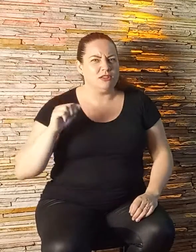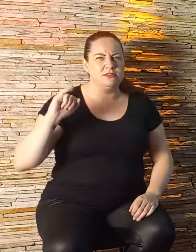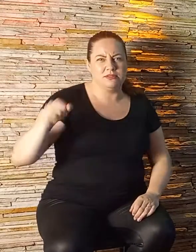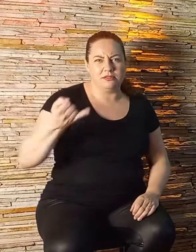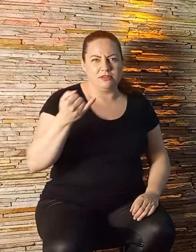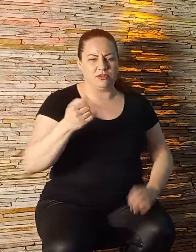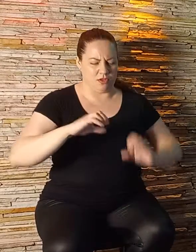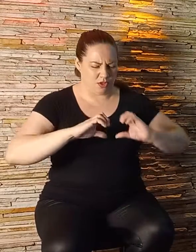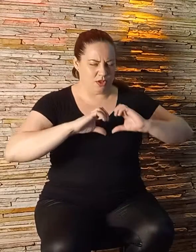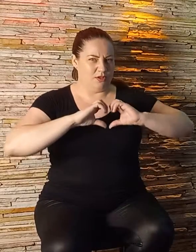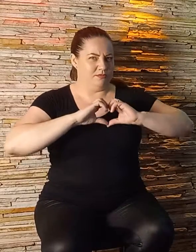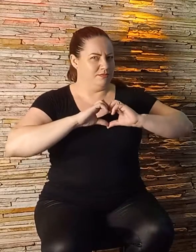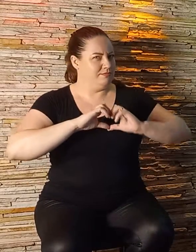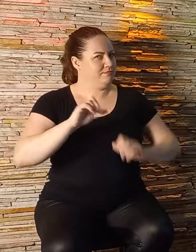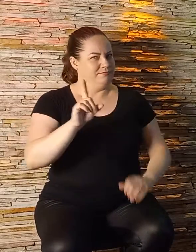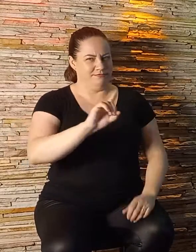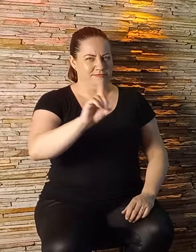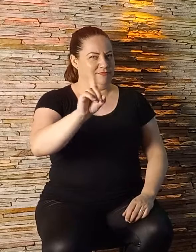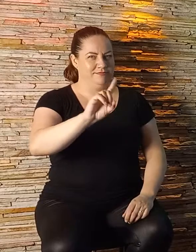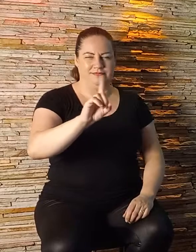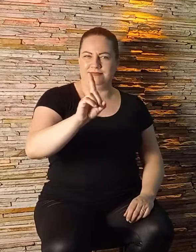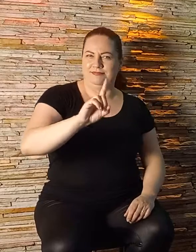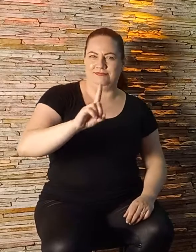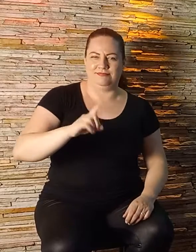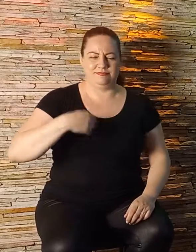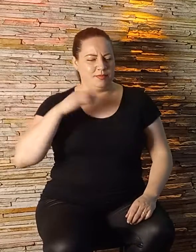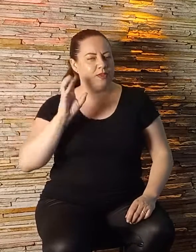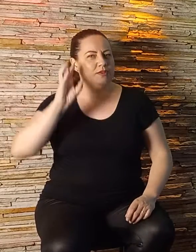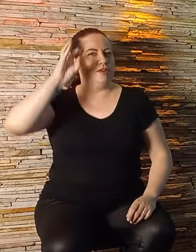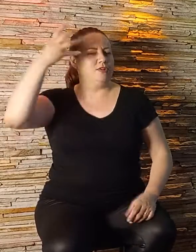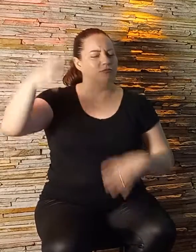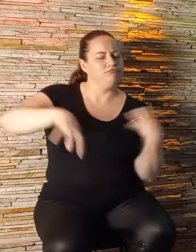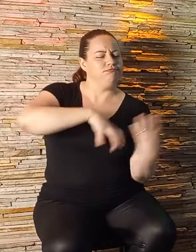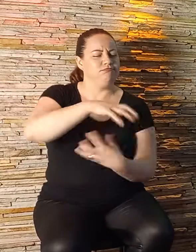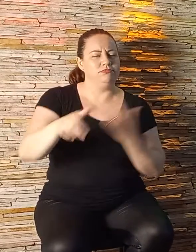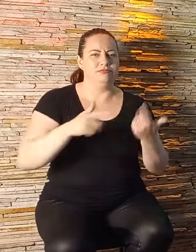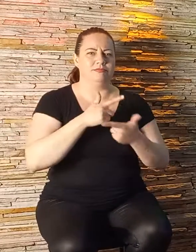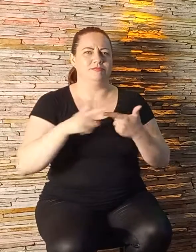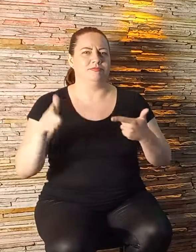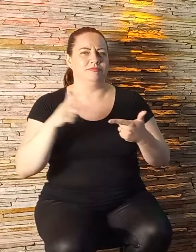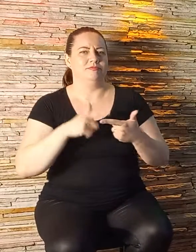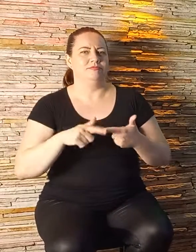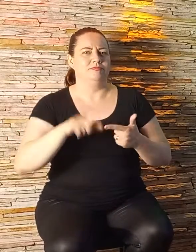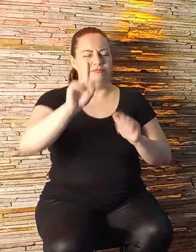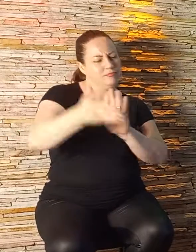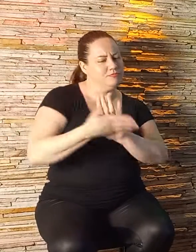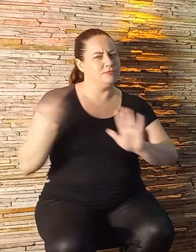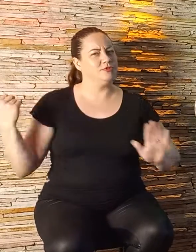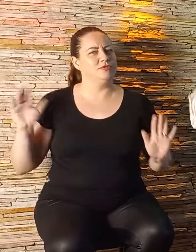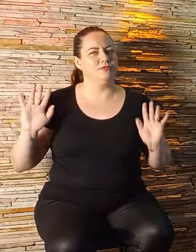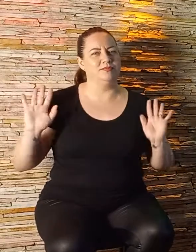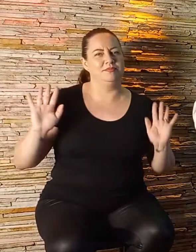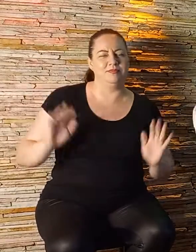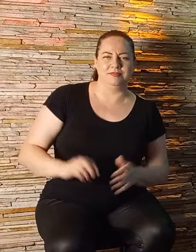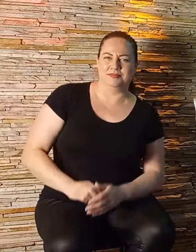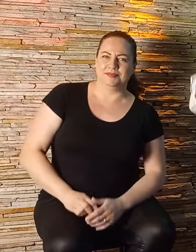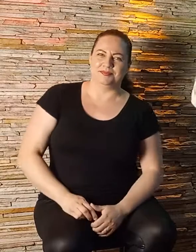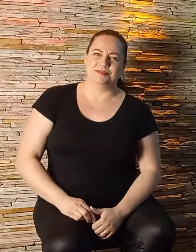chance com romances área quero não acha que bate Azeite é cara mano Ah tá Tira a